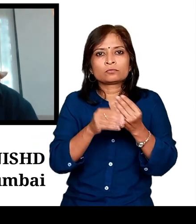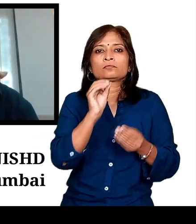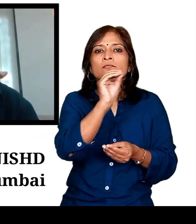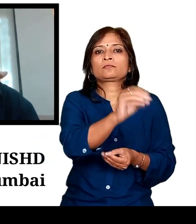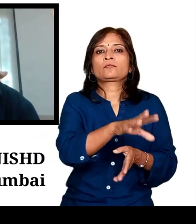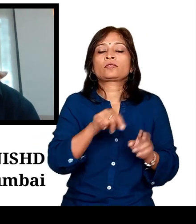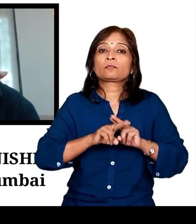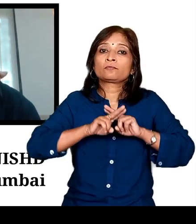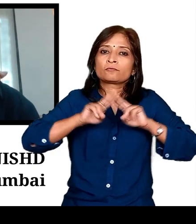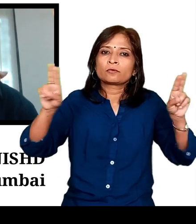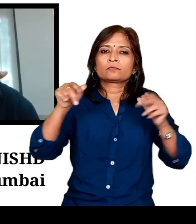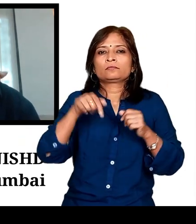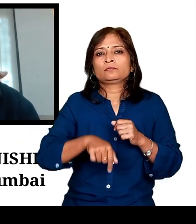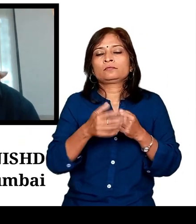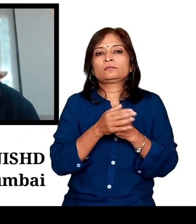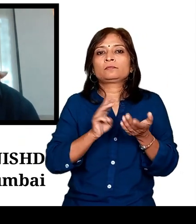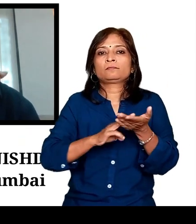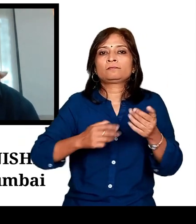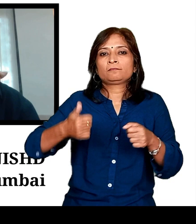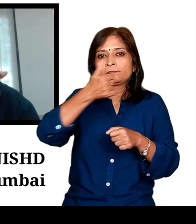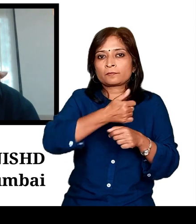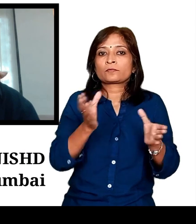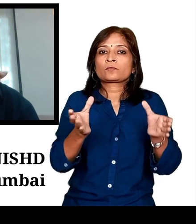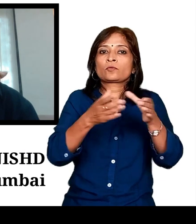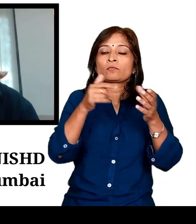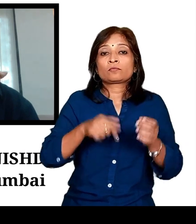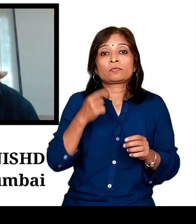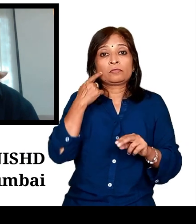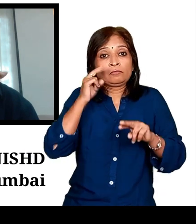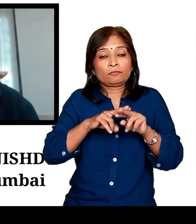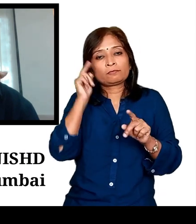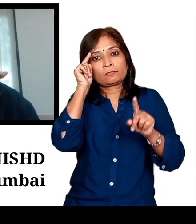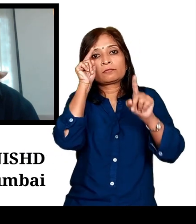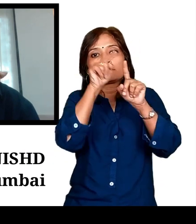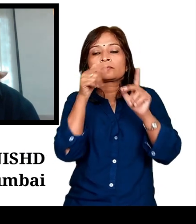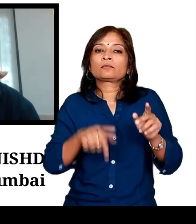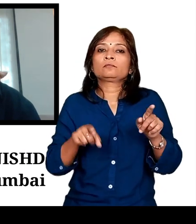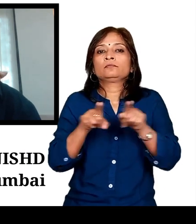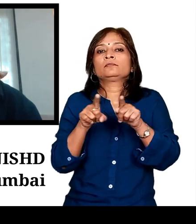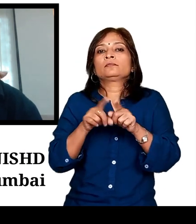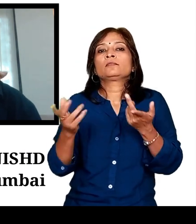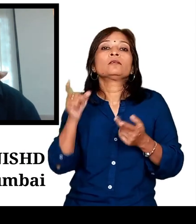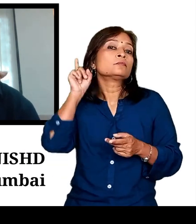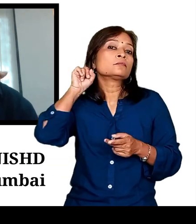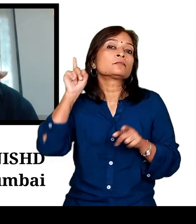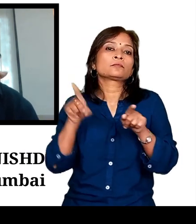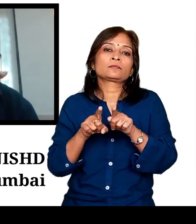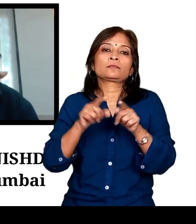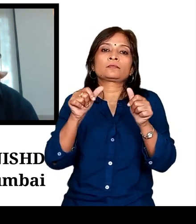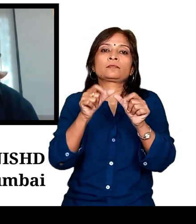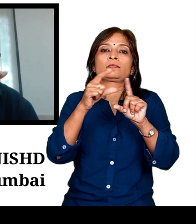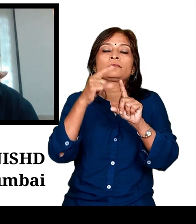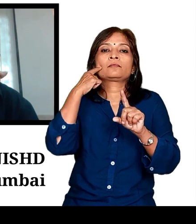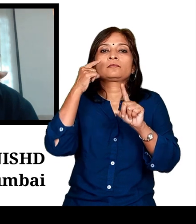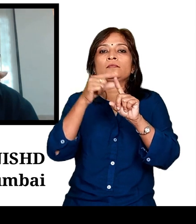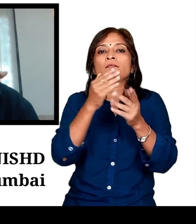तो फाइनल अप्रूवल हमारे मिनिस्ट्री से अगर मिल जाता है तो इसे एडिप स्कीम के अंदर में दिया जाएगा.